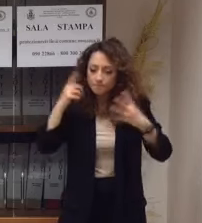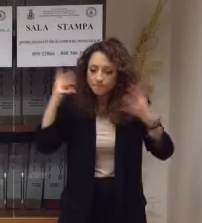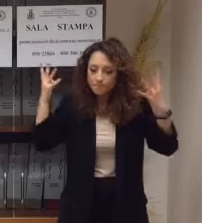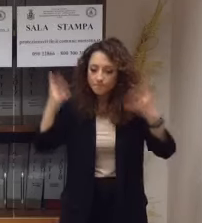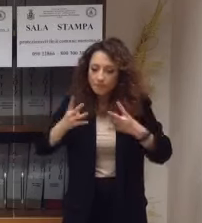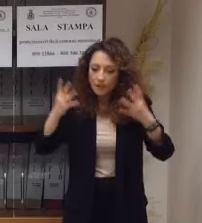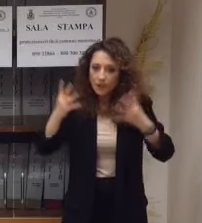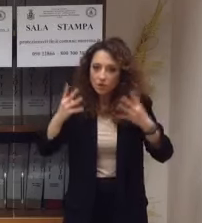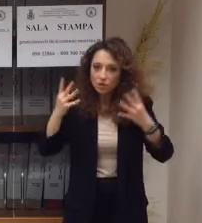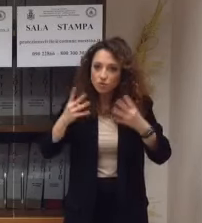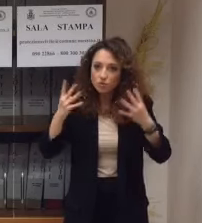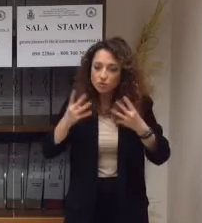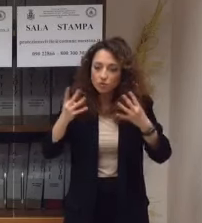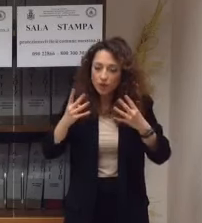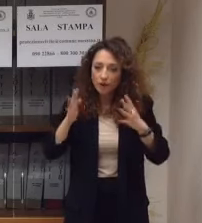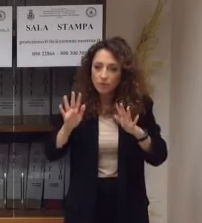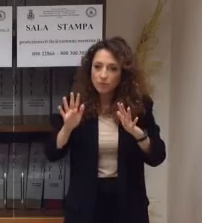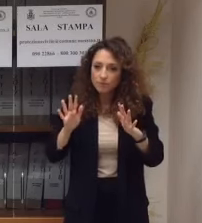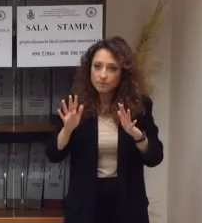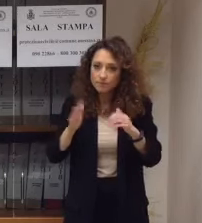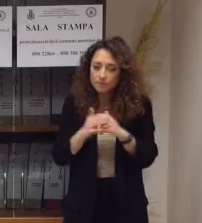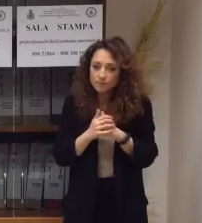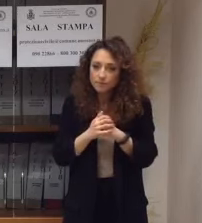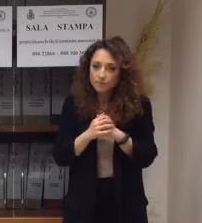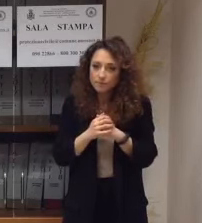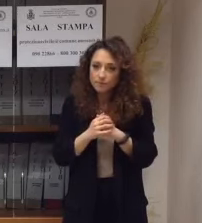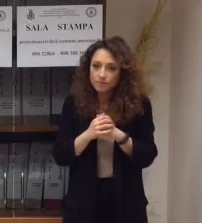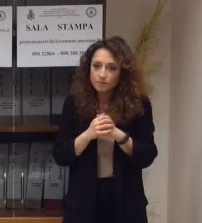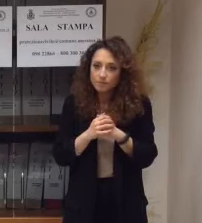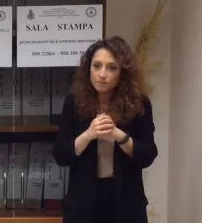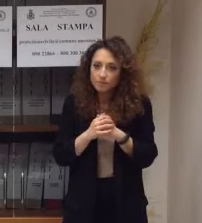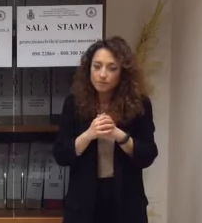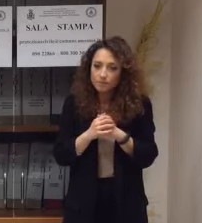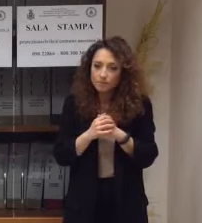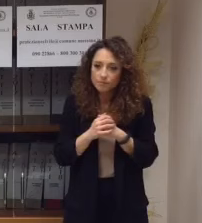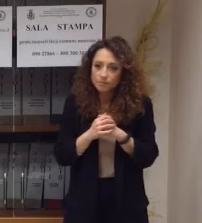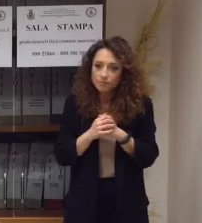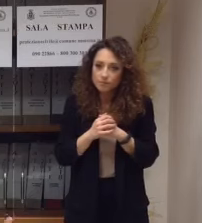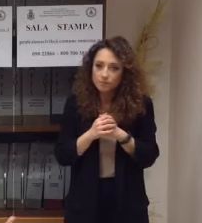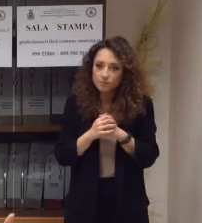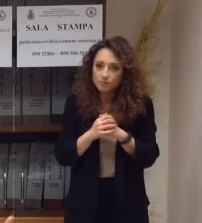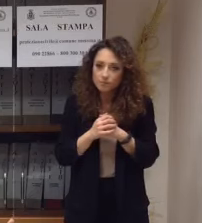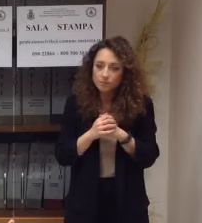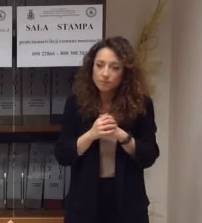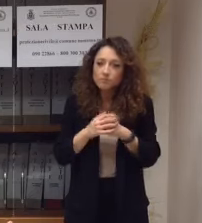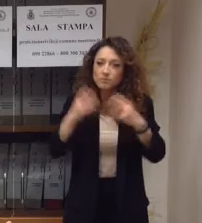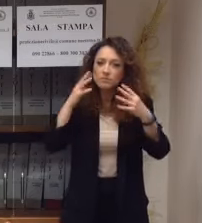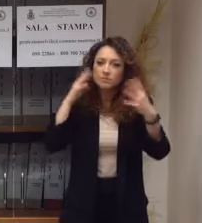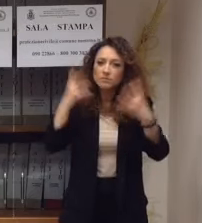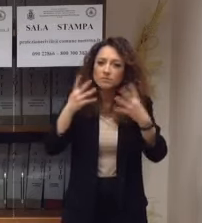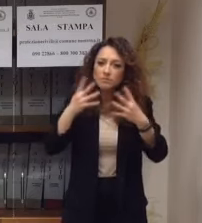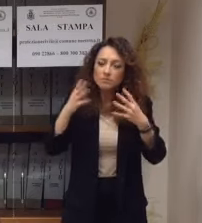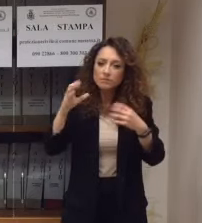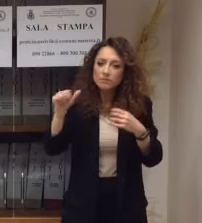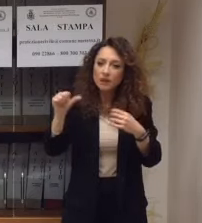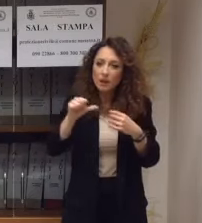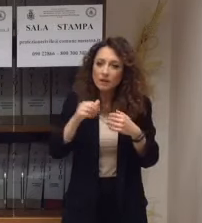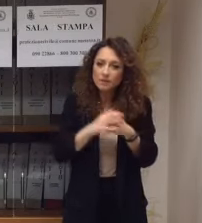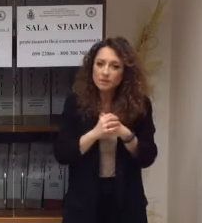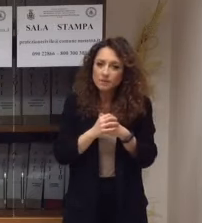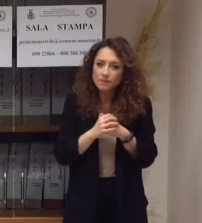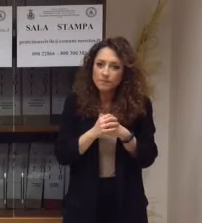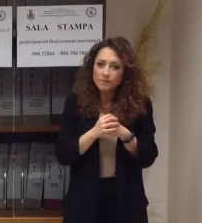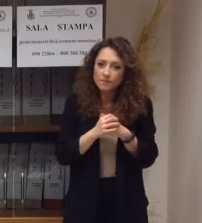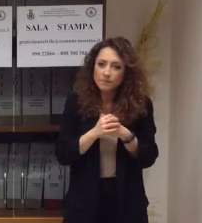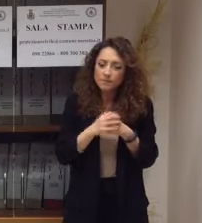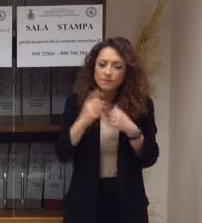per cassa, e aggiustiamo la piattaforma ragionando per cassa. Cosa significa ragionare